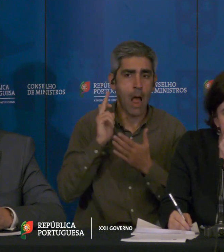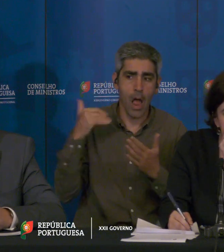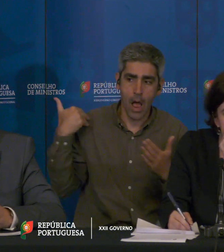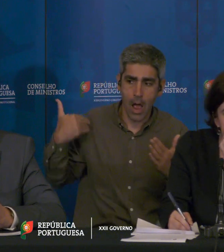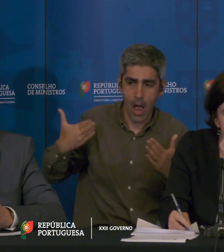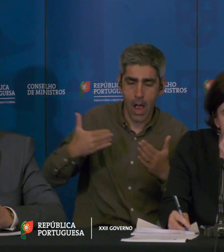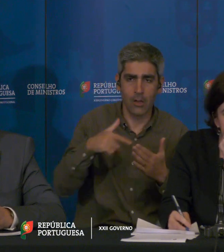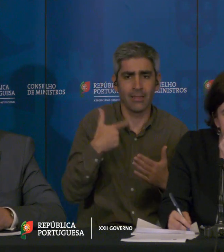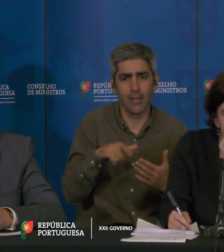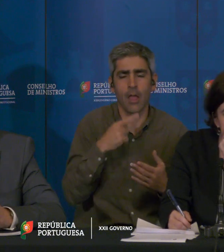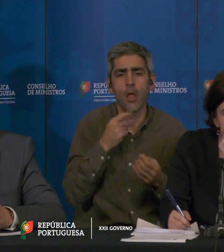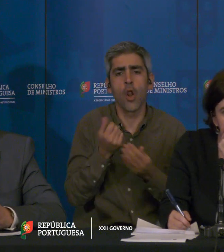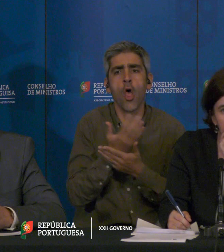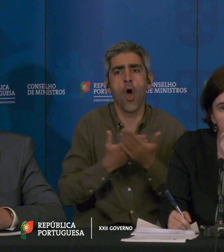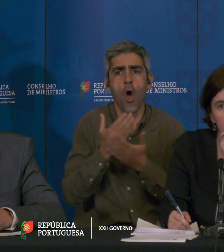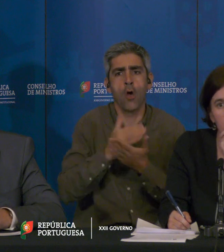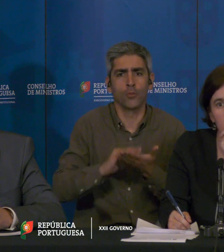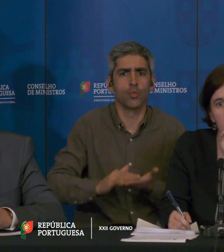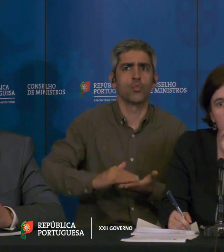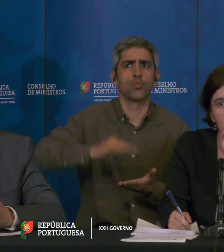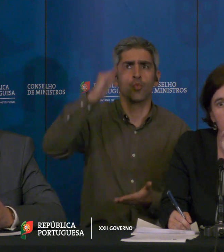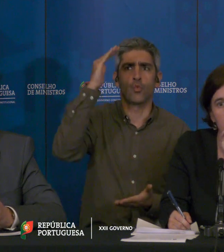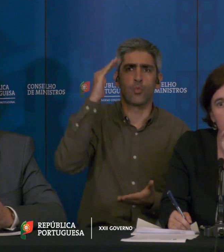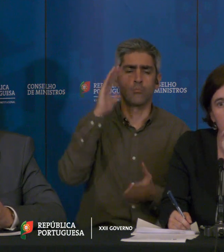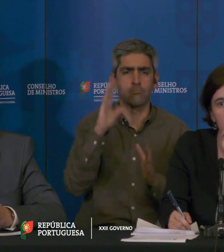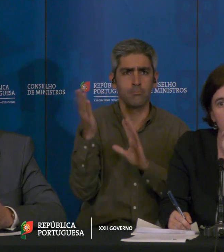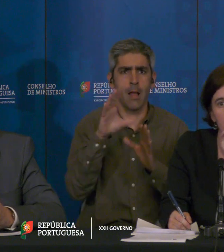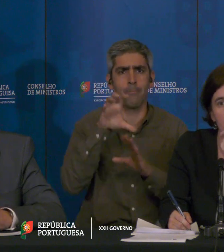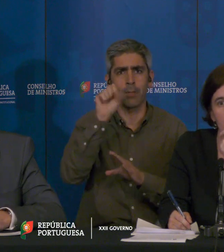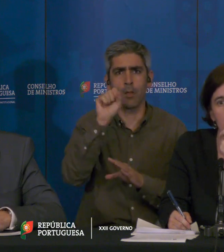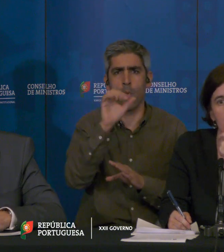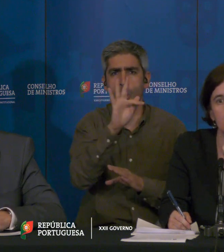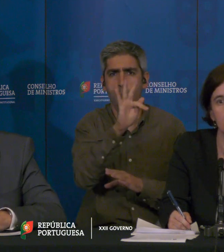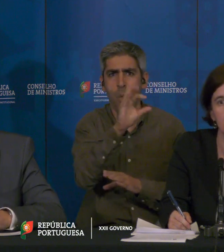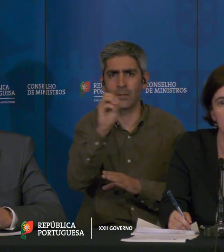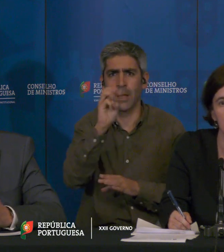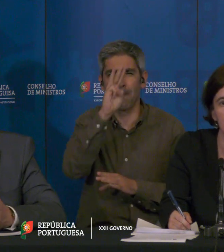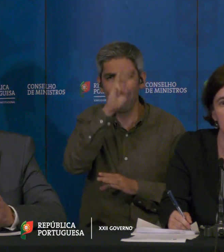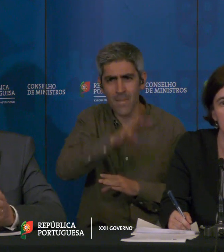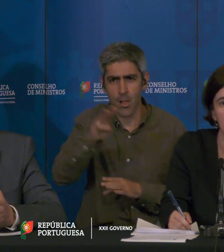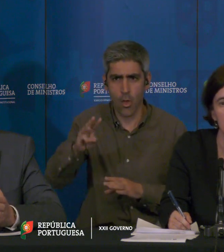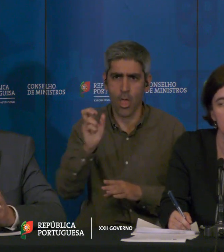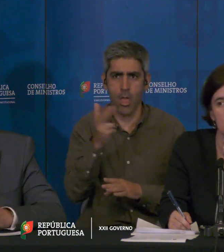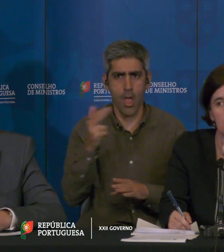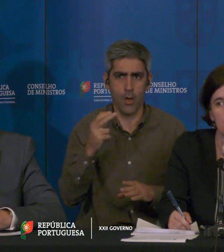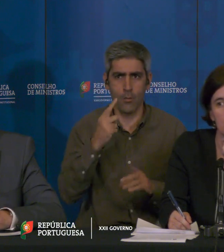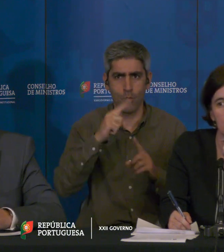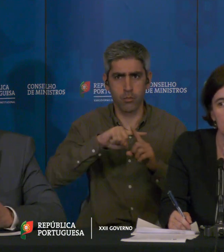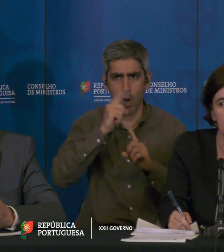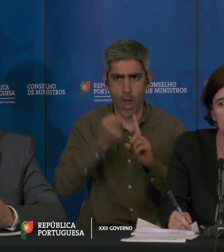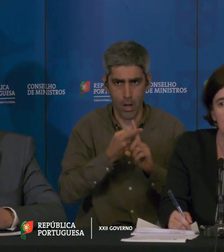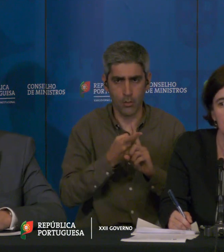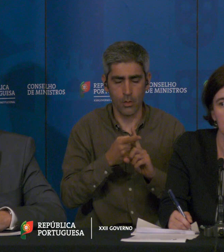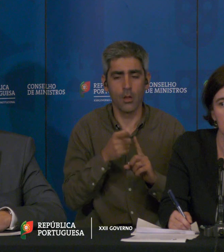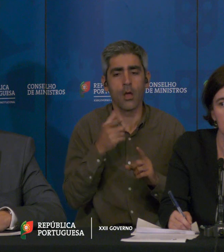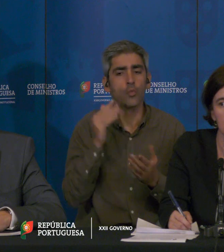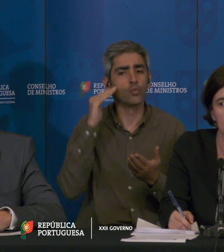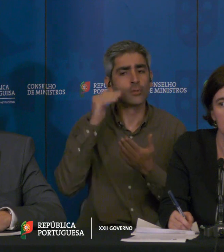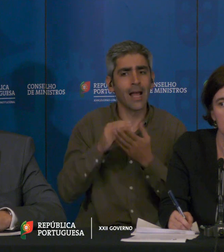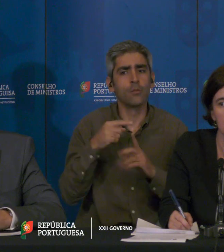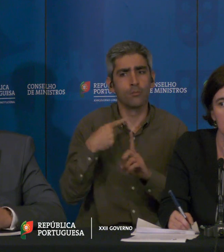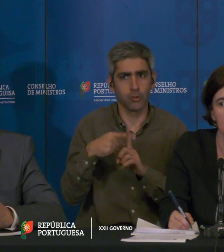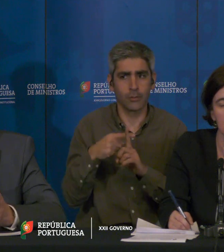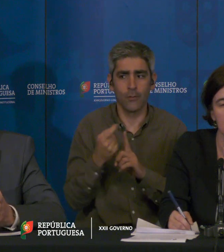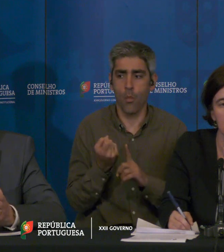que tem um volume de negócios significativo, na ordem dos 400 milhões de euros anualmente, tem e teve resultados positivos ainda no ano